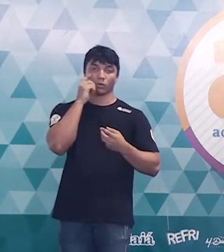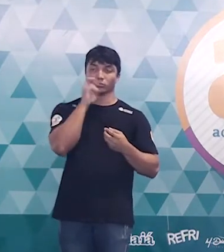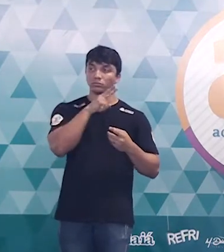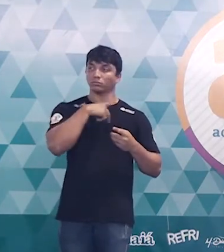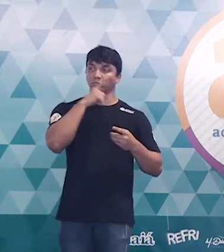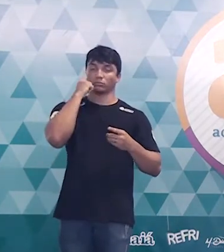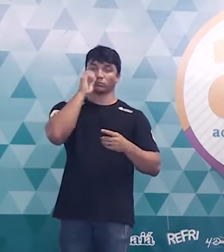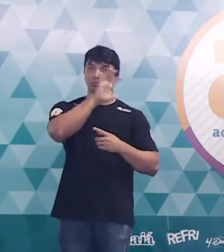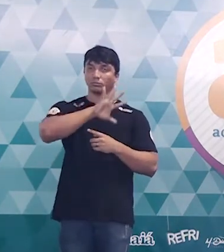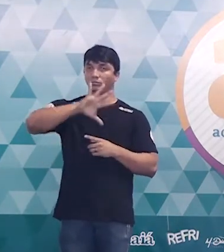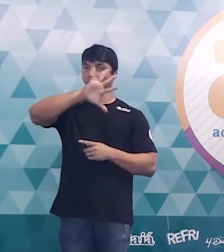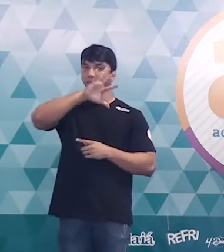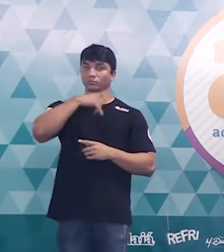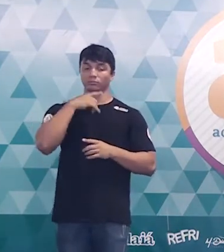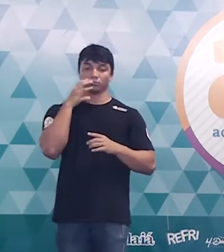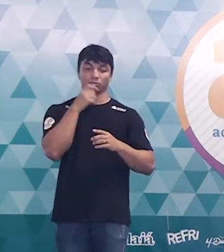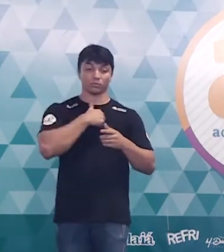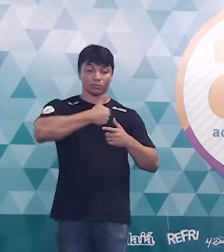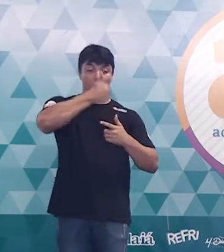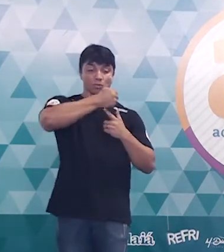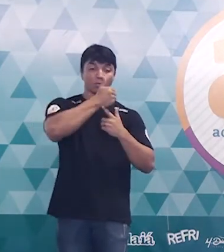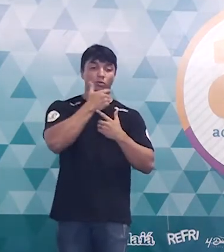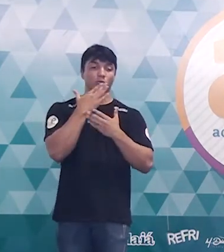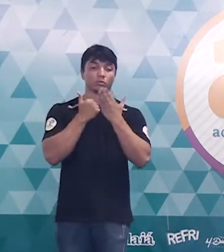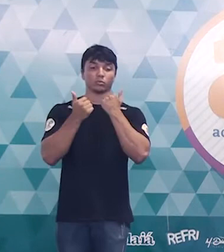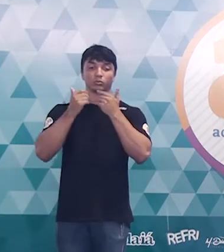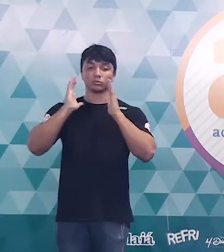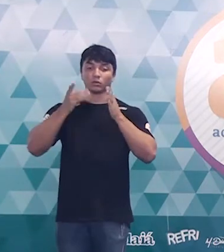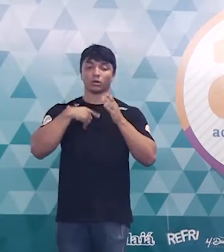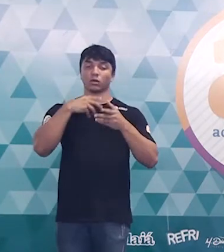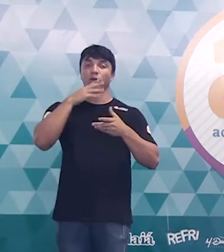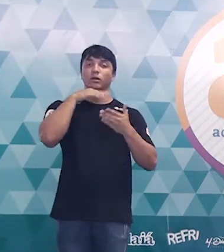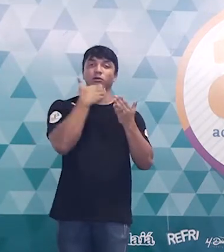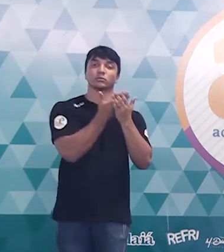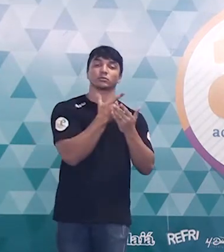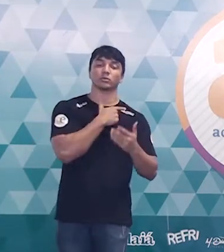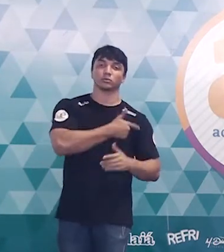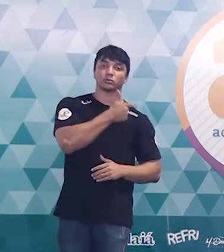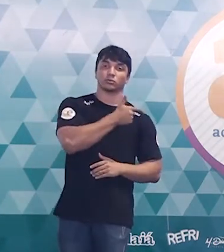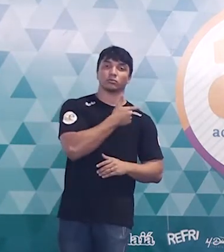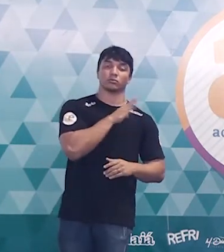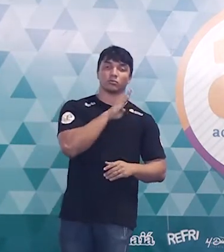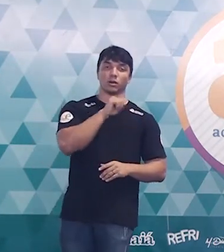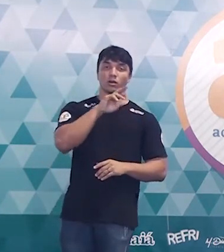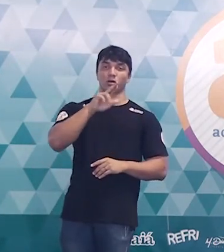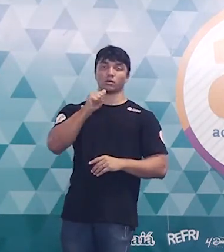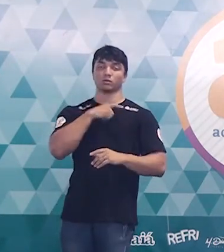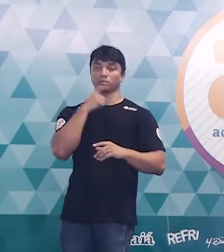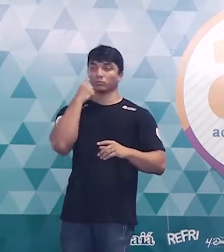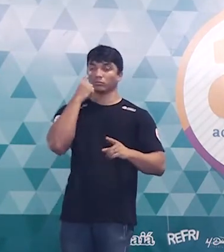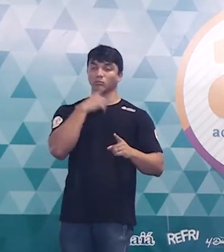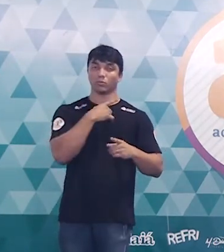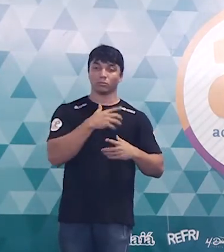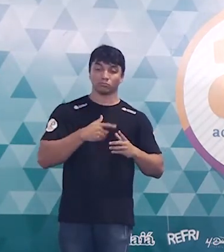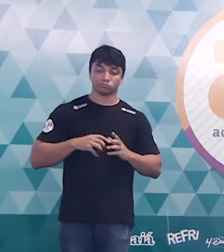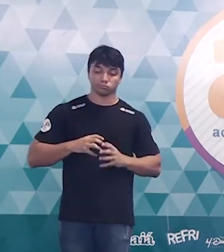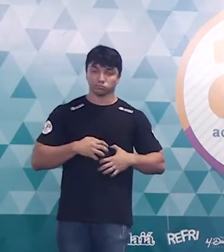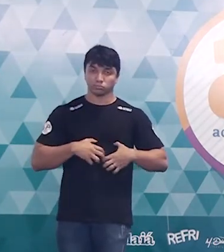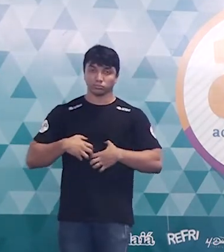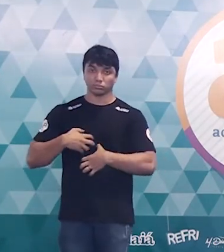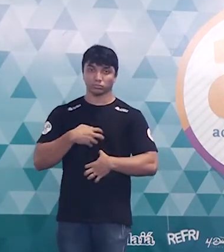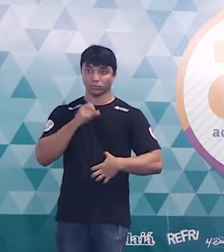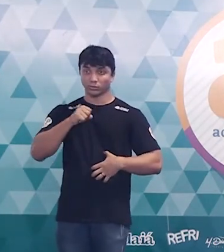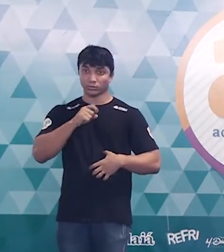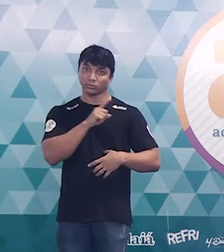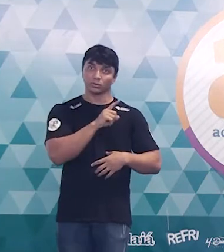para o tanto que eu comi na primeira barra e o tanto que eu comi na segunda barra, a dor de barriga vai ser a mesma,